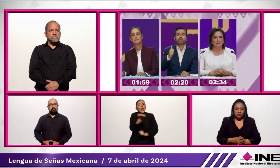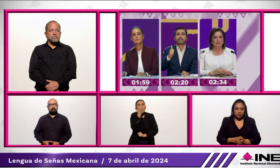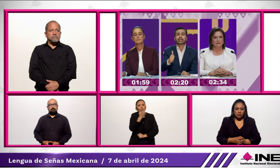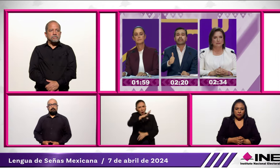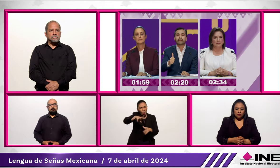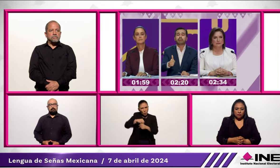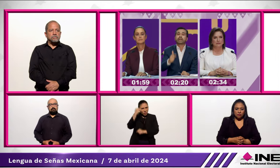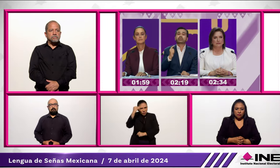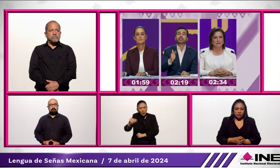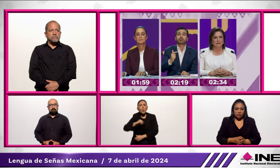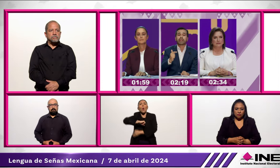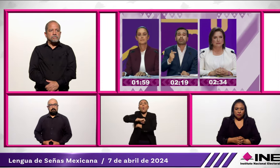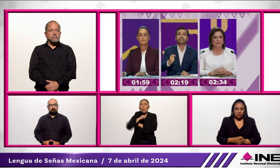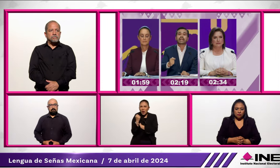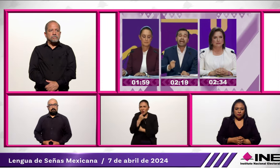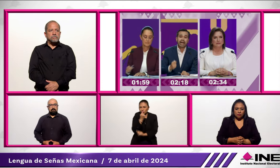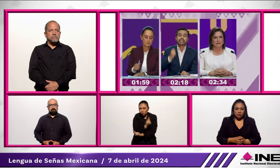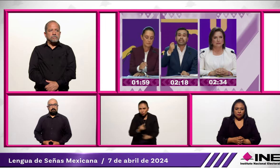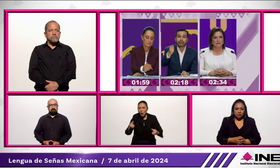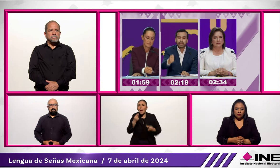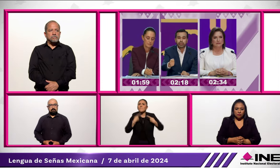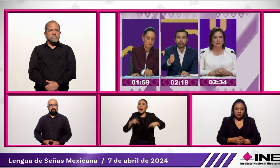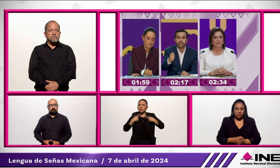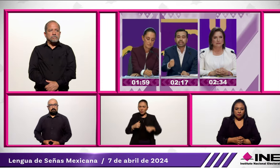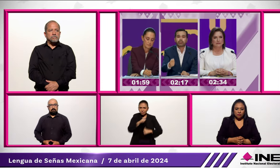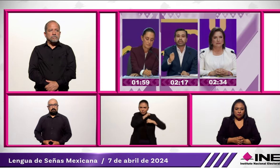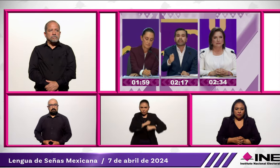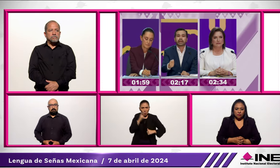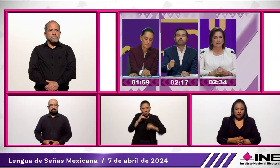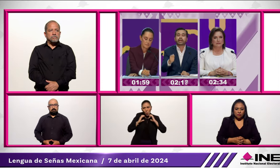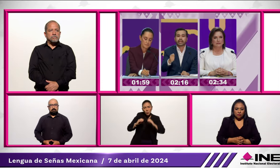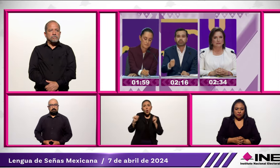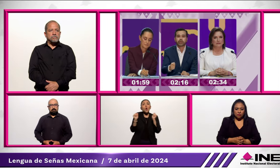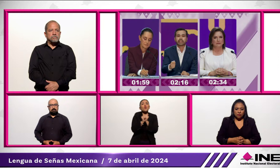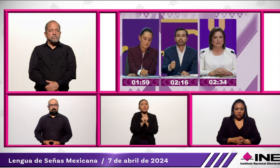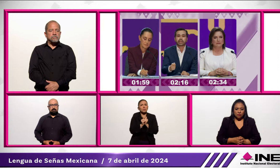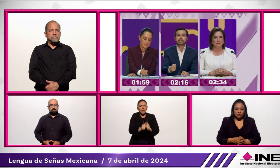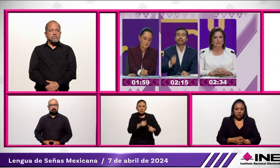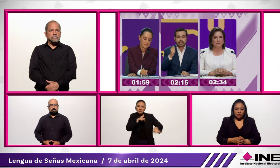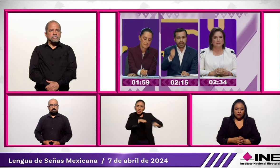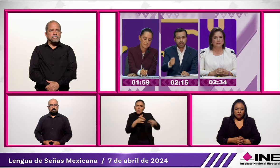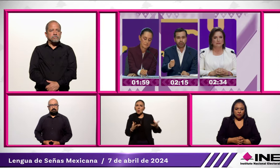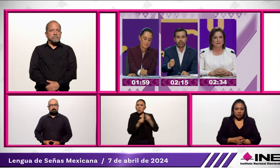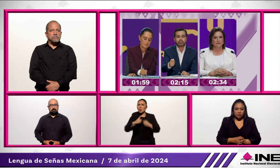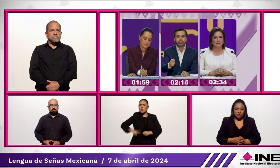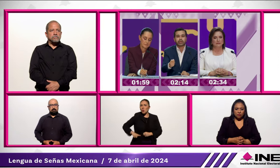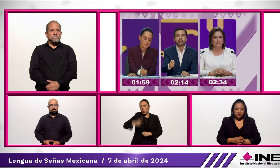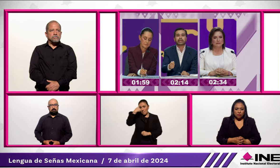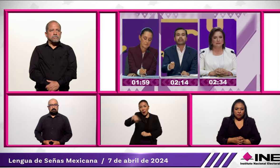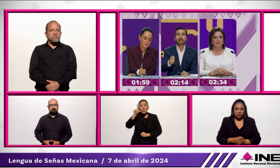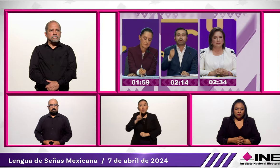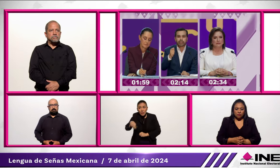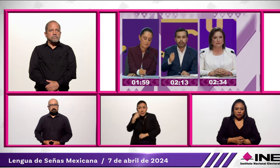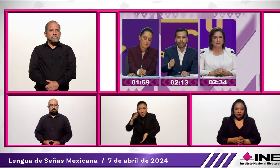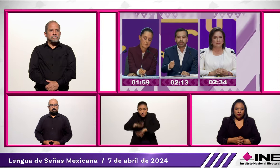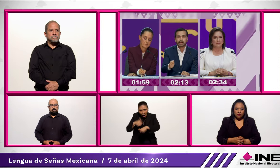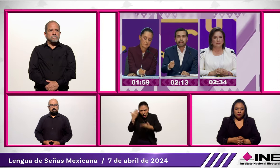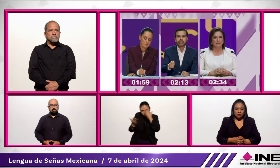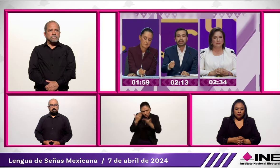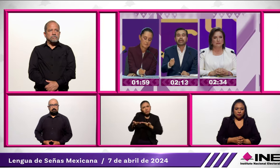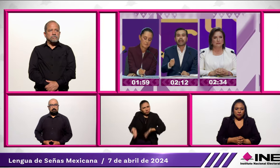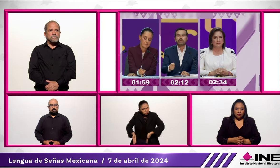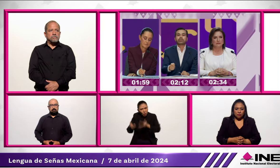completo, guardería, personas cuidadoras al servicio del Estado mexicano para que las mujeres puedan seguir estudiando, si es lo que quieren, o